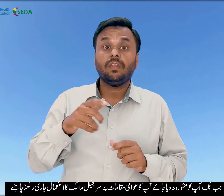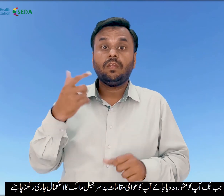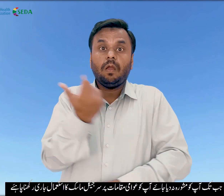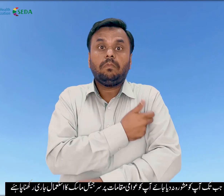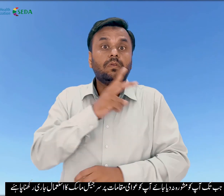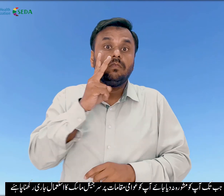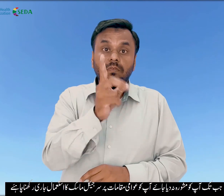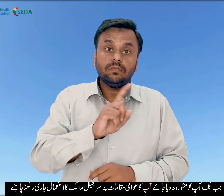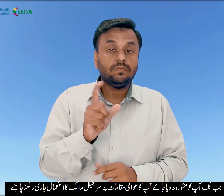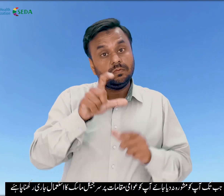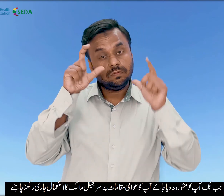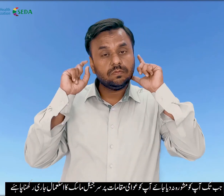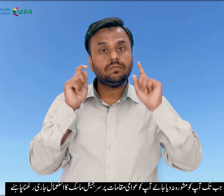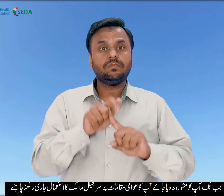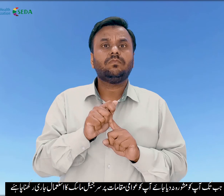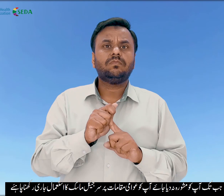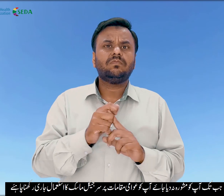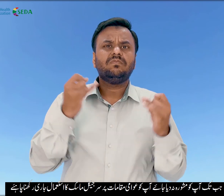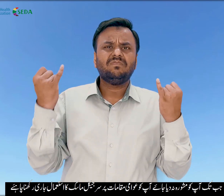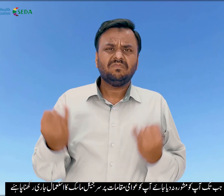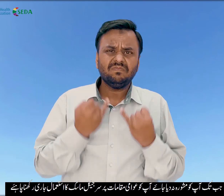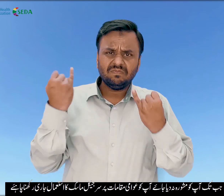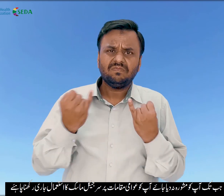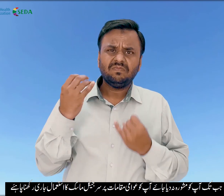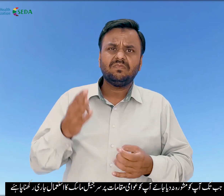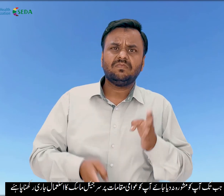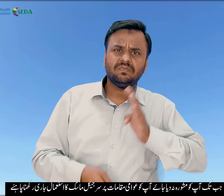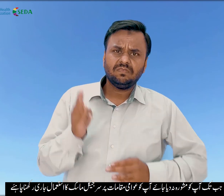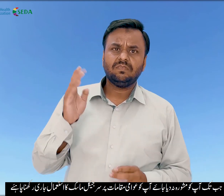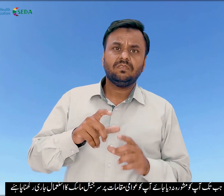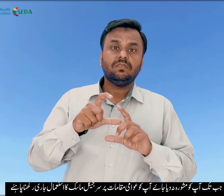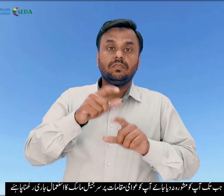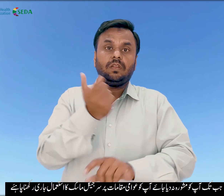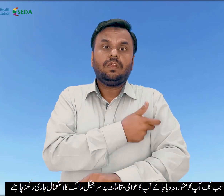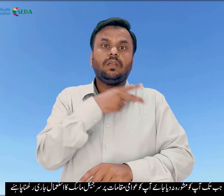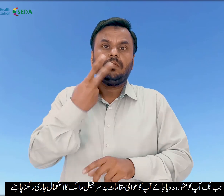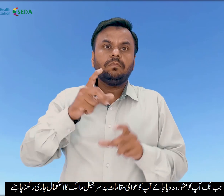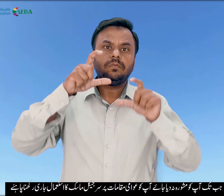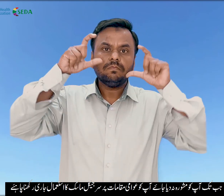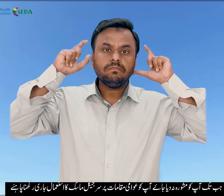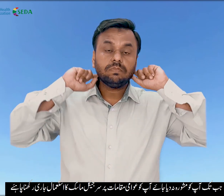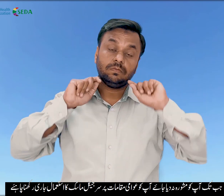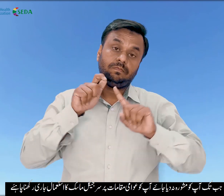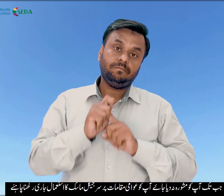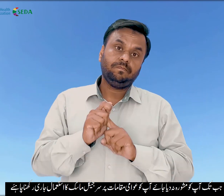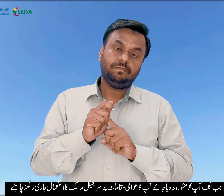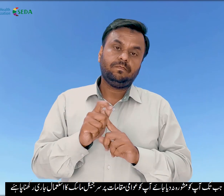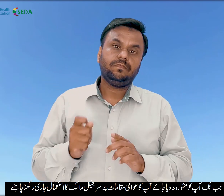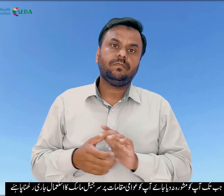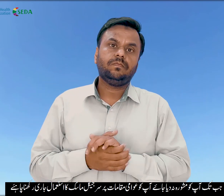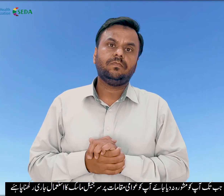نہ دیا جائے، آپ کو عوامی مقامات پر سرجیکل ماسک کا استعمال جاری رکھنا چاہیے۔